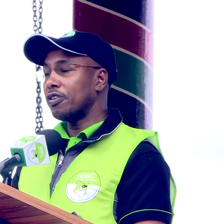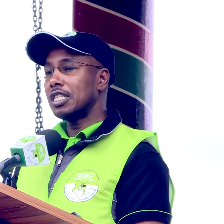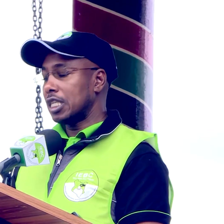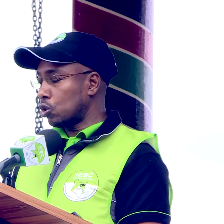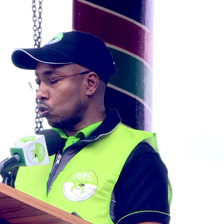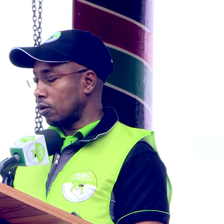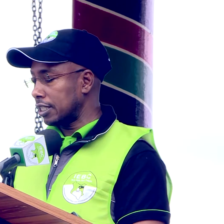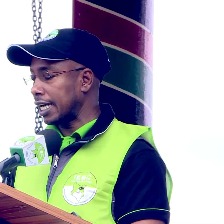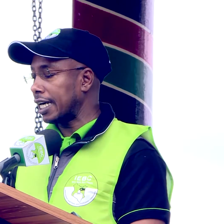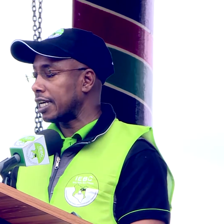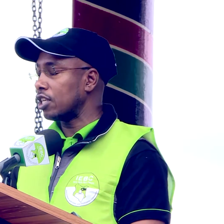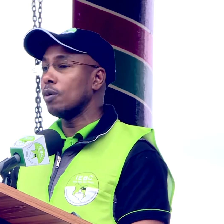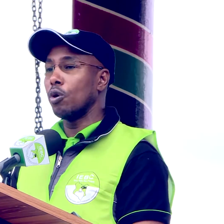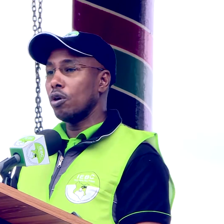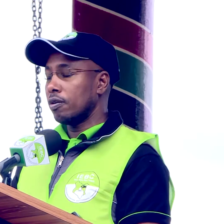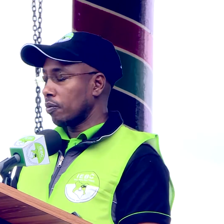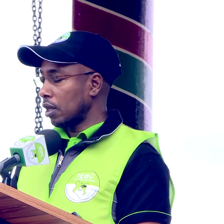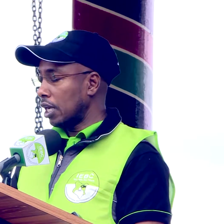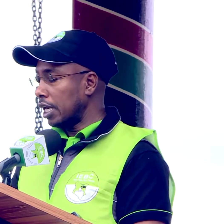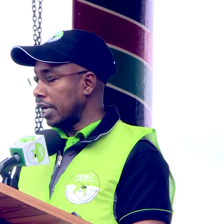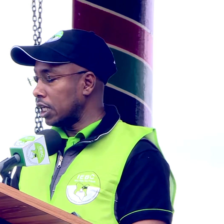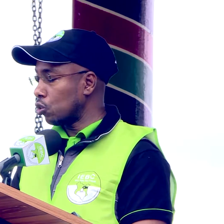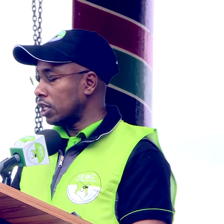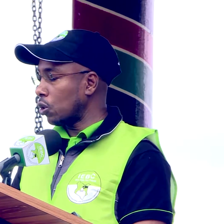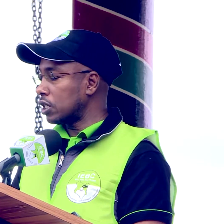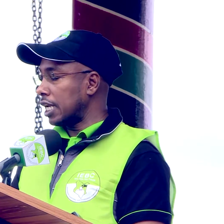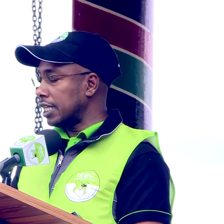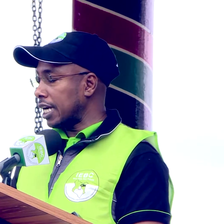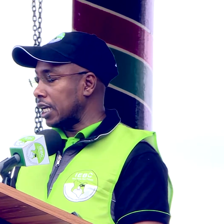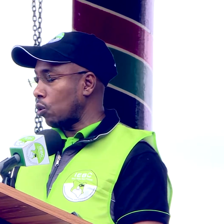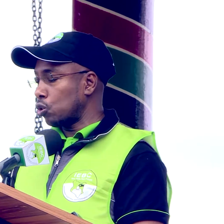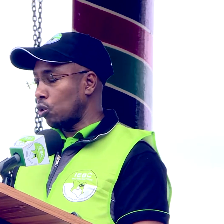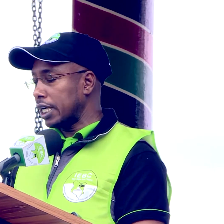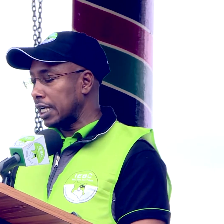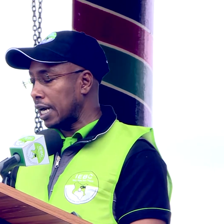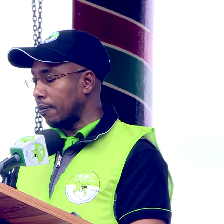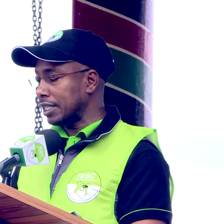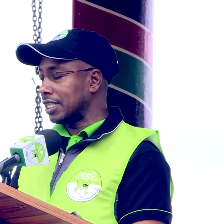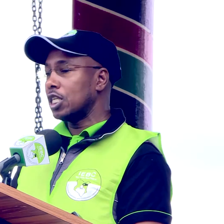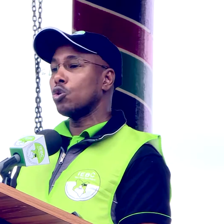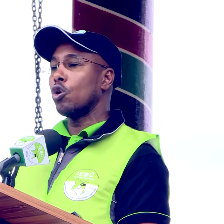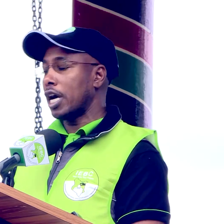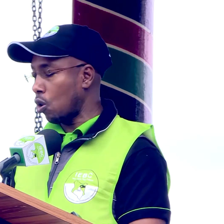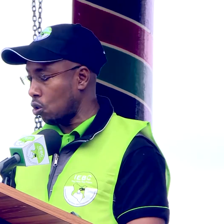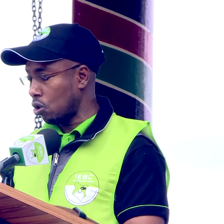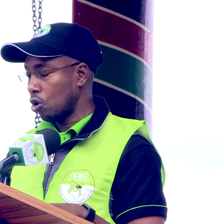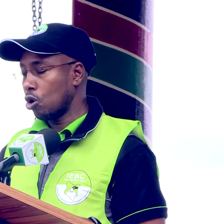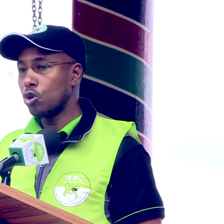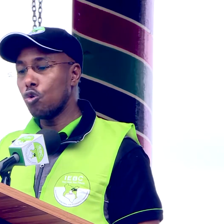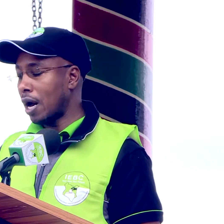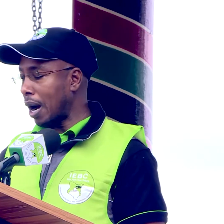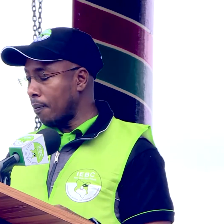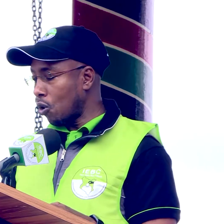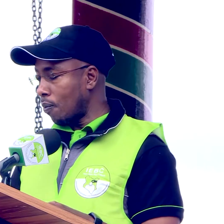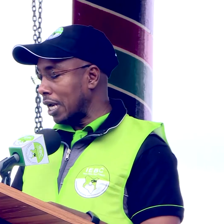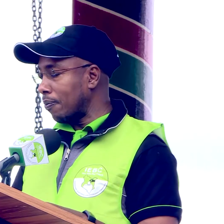kupitia ofisi zetu za kata na jimbo, ili tuweze kusikiliza na kushughulikia matatizo yao